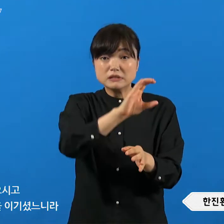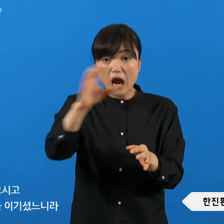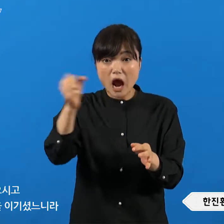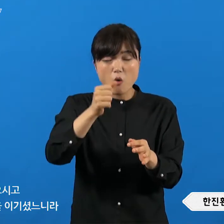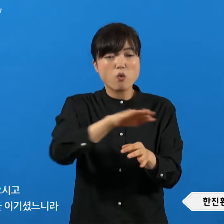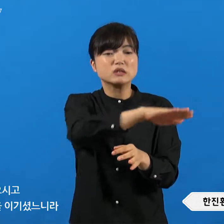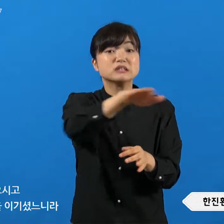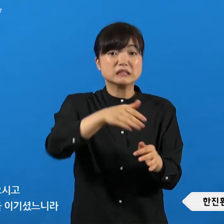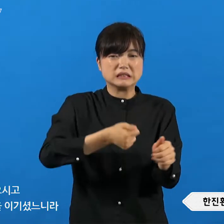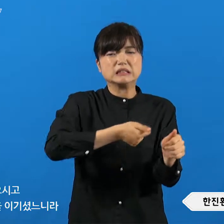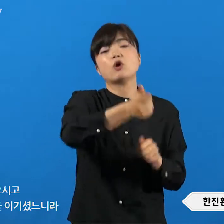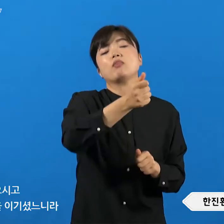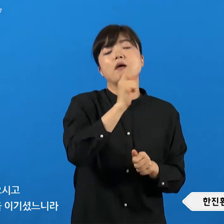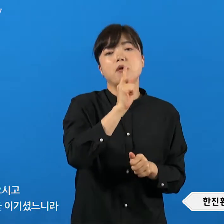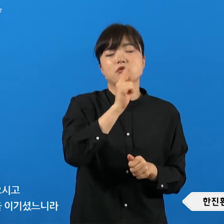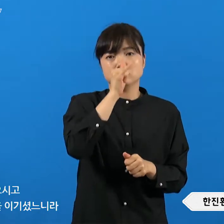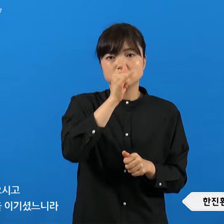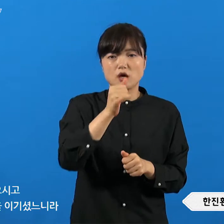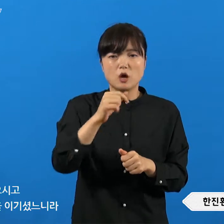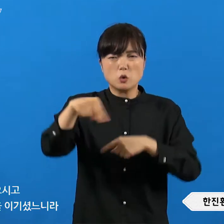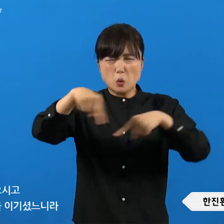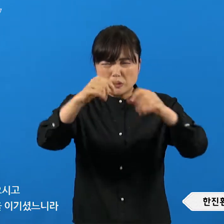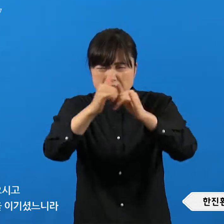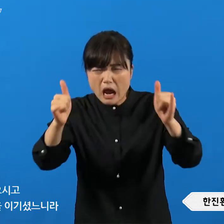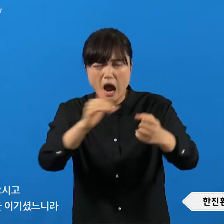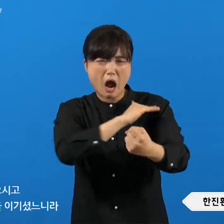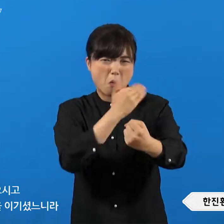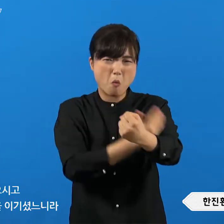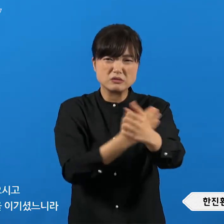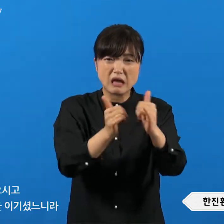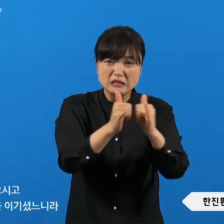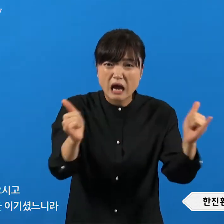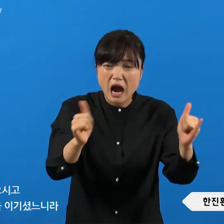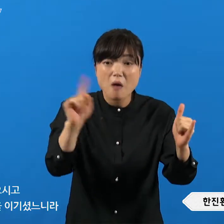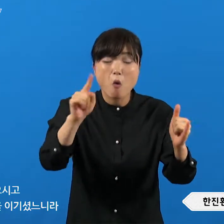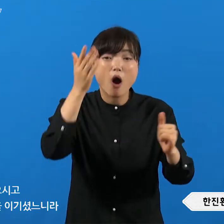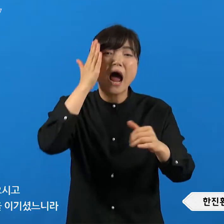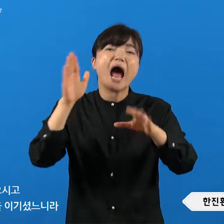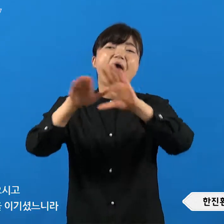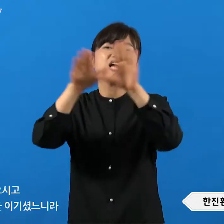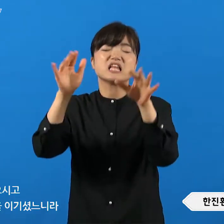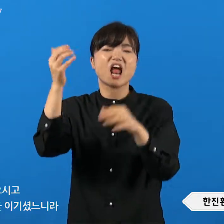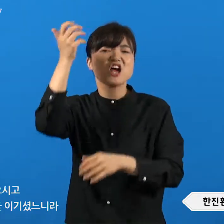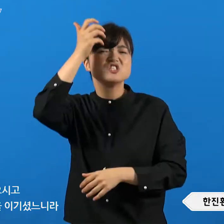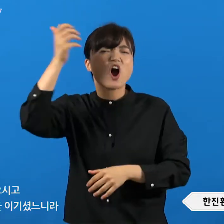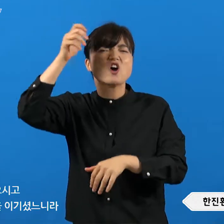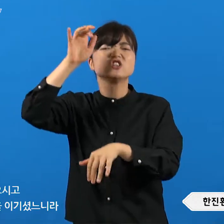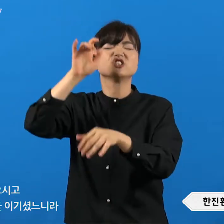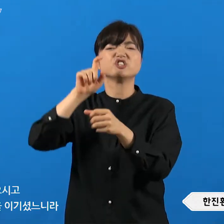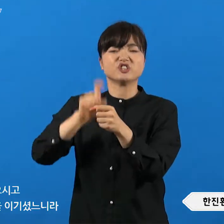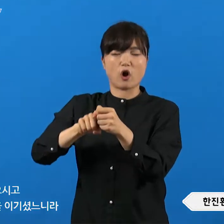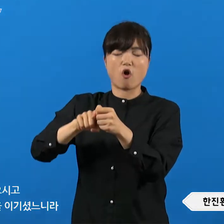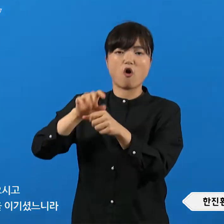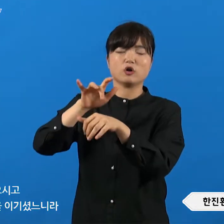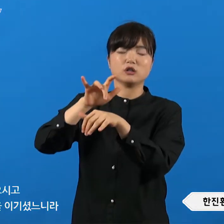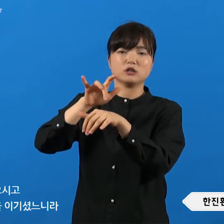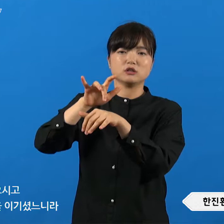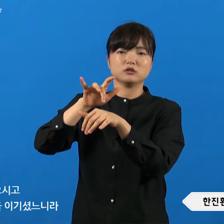그들을 이기셨느니라. 통치자와 권세자들은 하늘에 있는 영적인 존재를